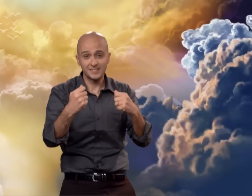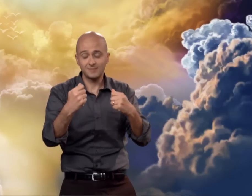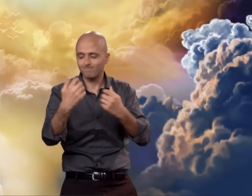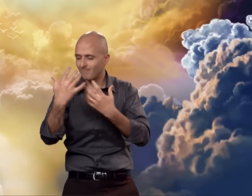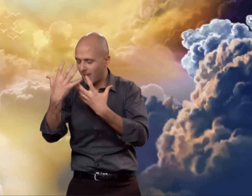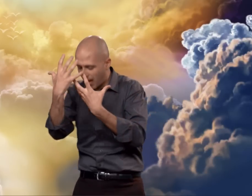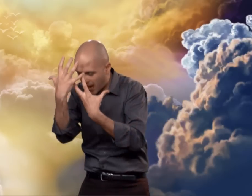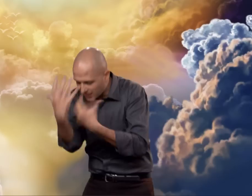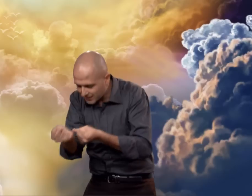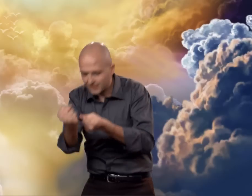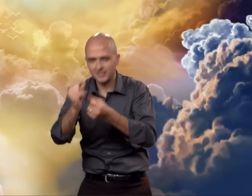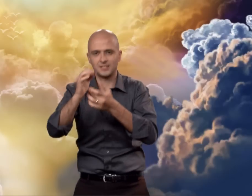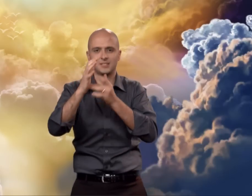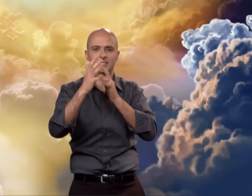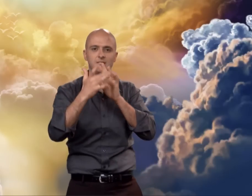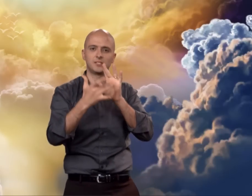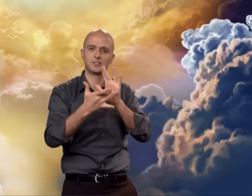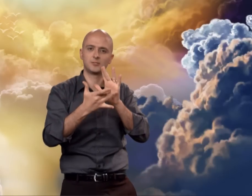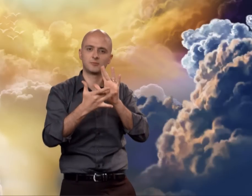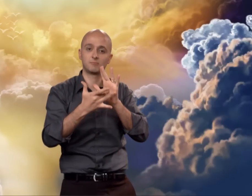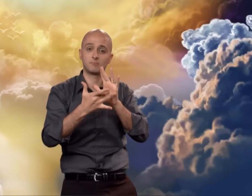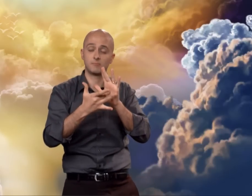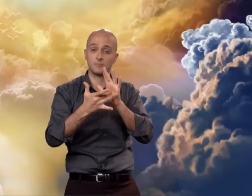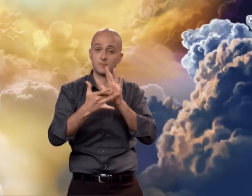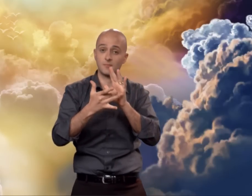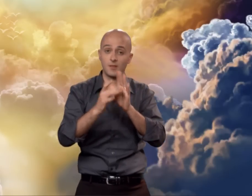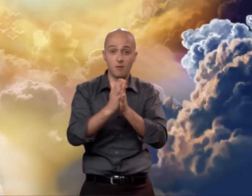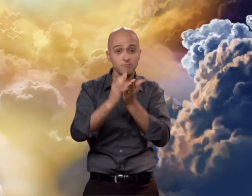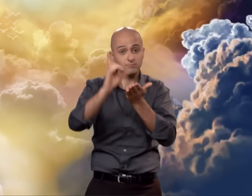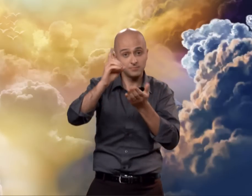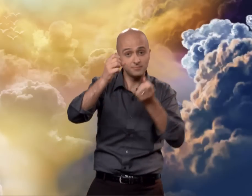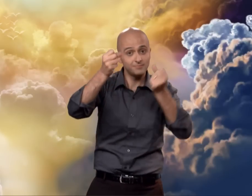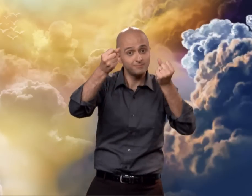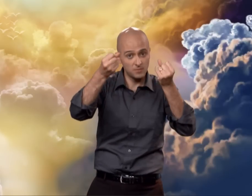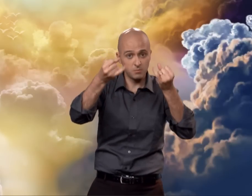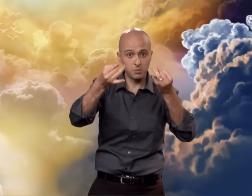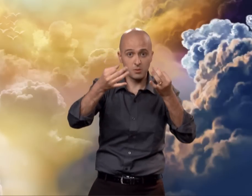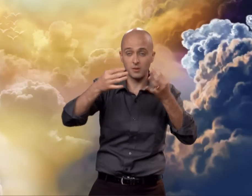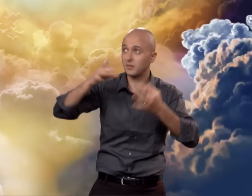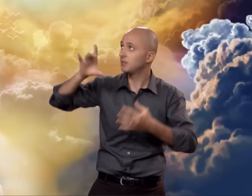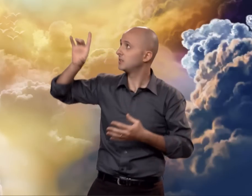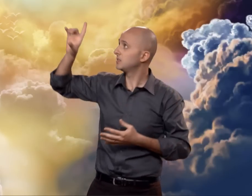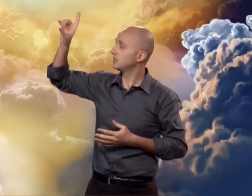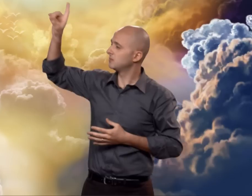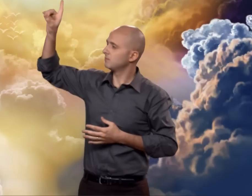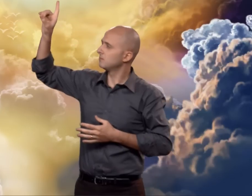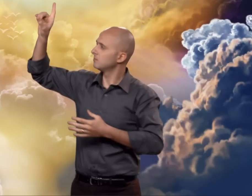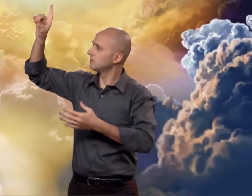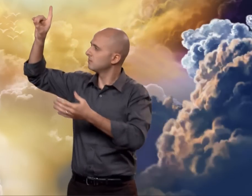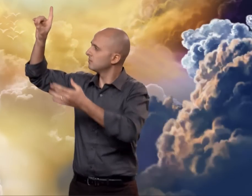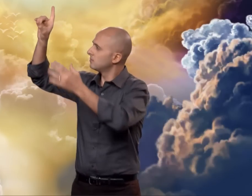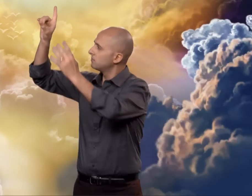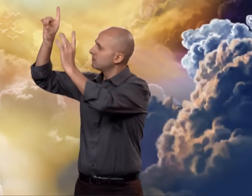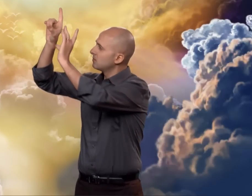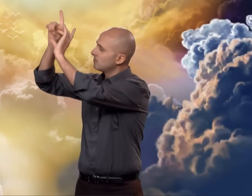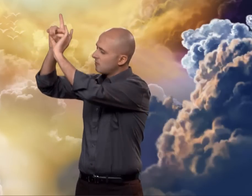multidão celestial e aos seus cânticos de louvor? Muito tempo lhes foi concedido, porém jamais exercitaram a mente